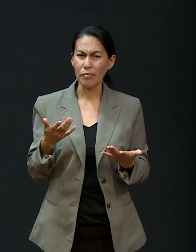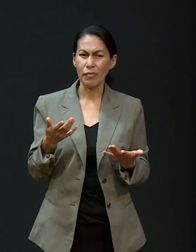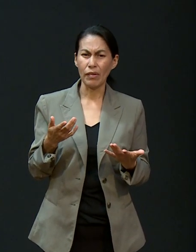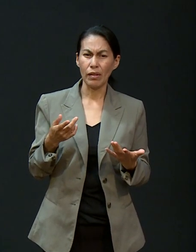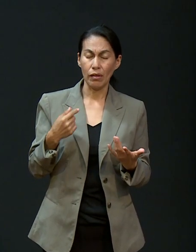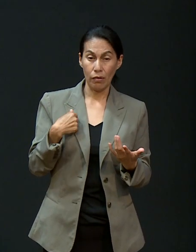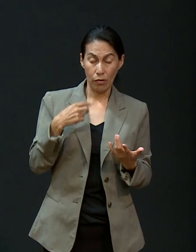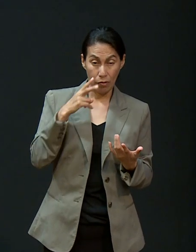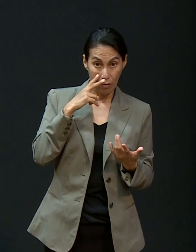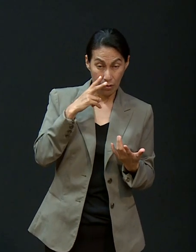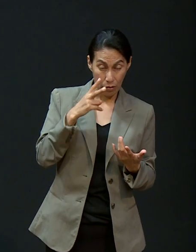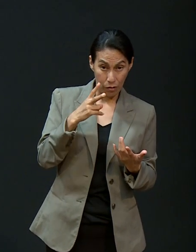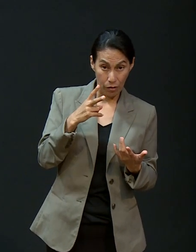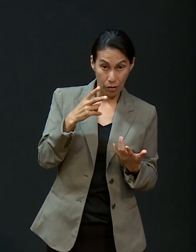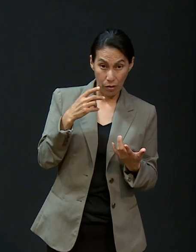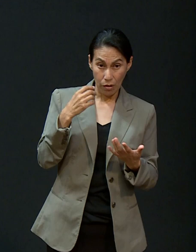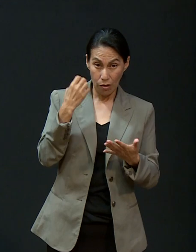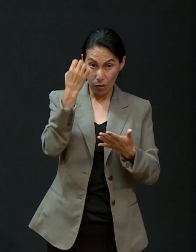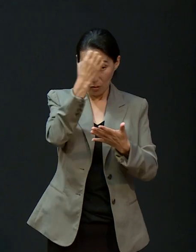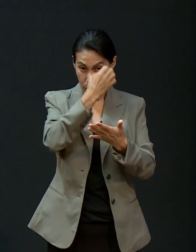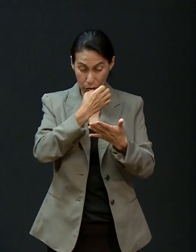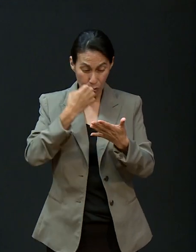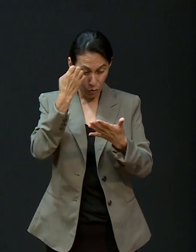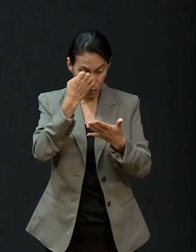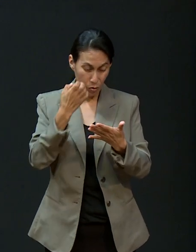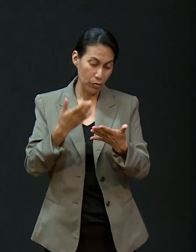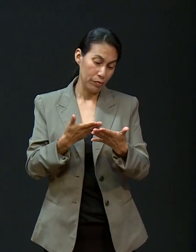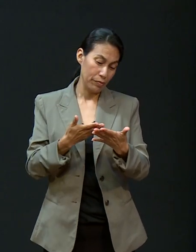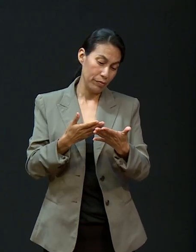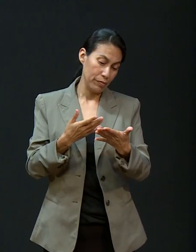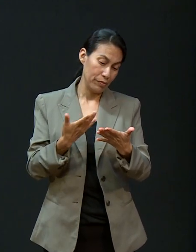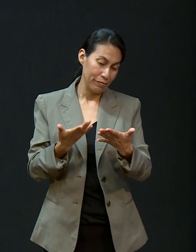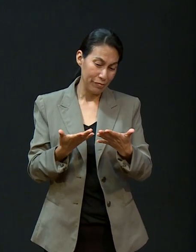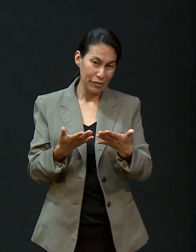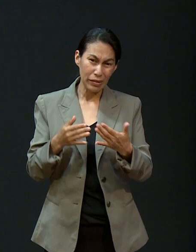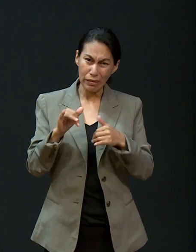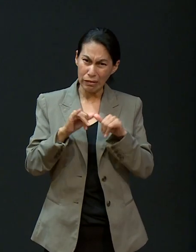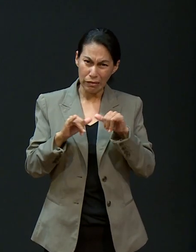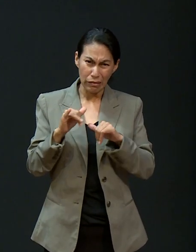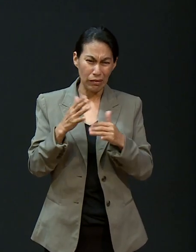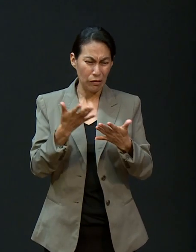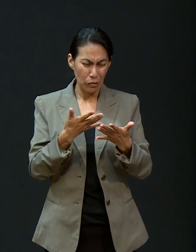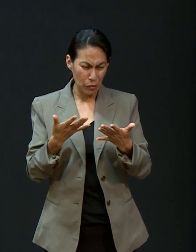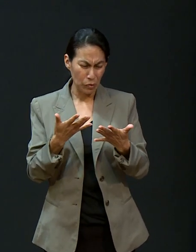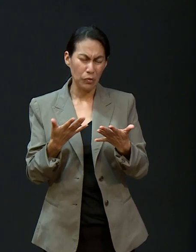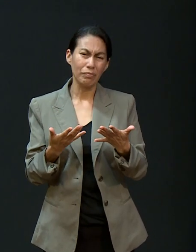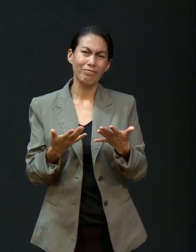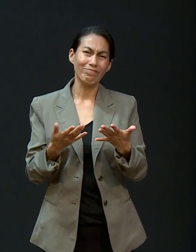y veía también que, que sus índices de, de, de sus estudios, que estaban mal.